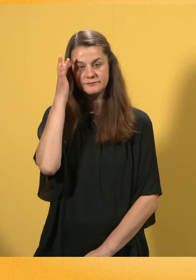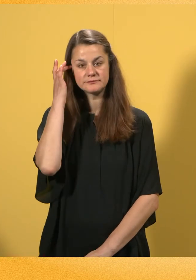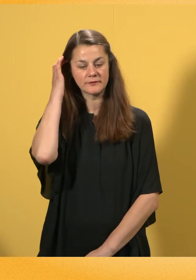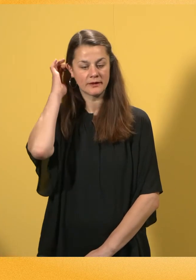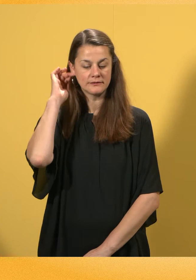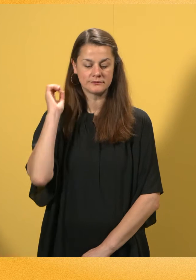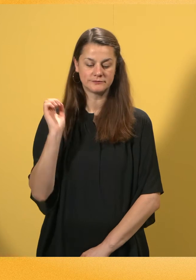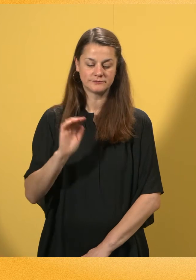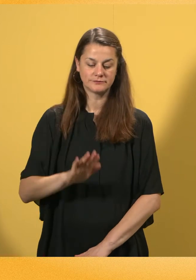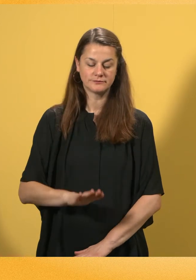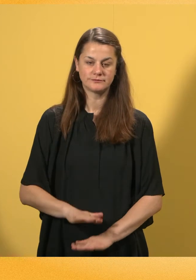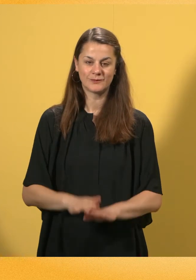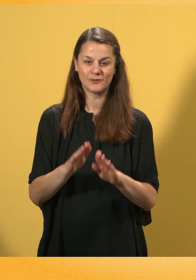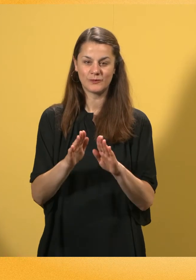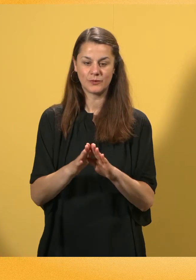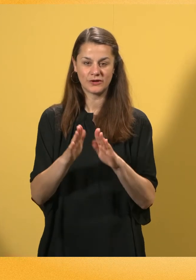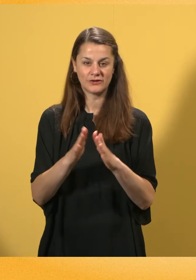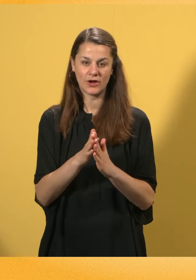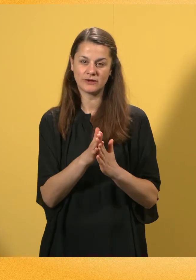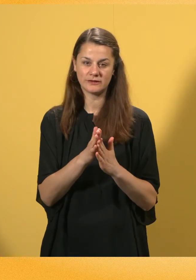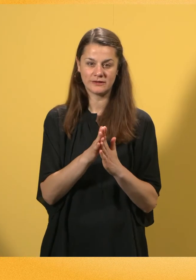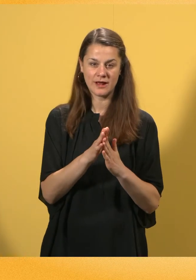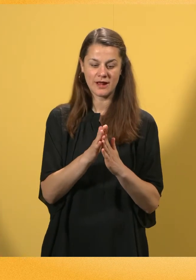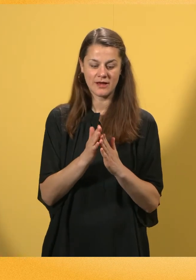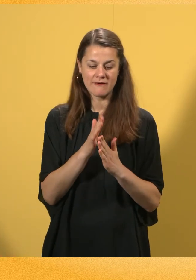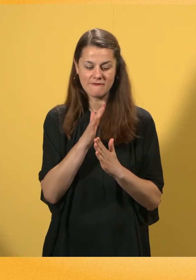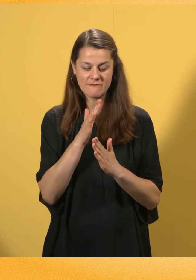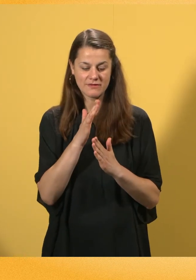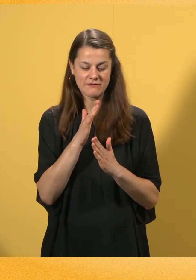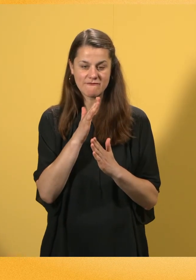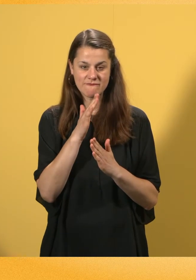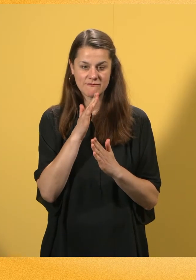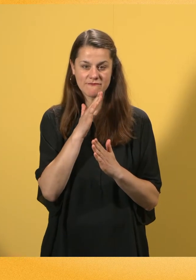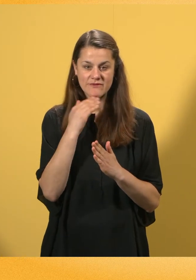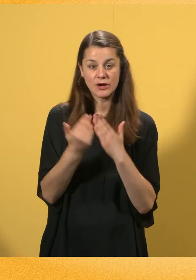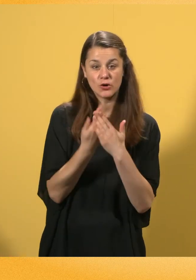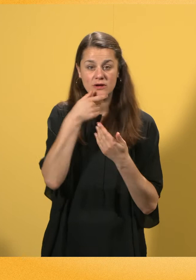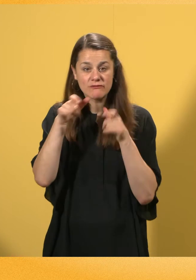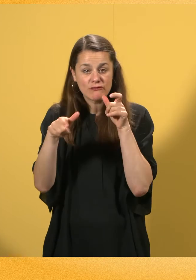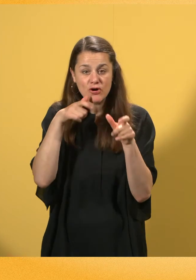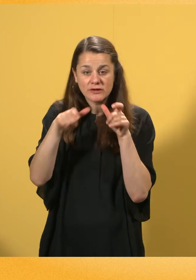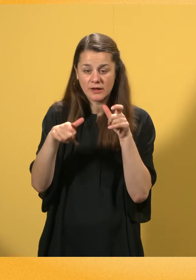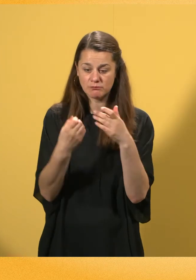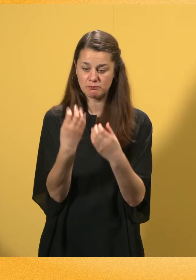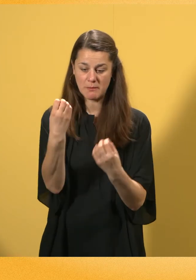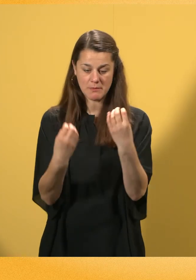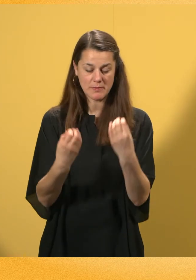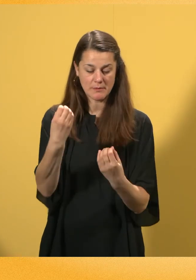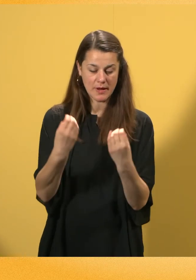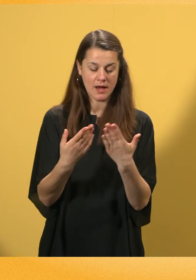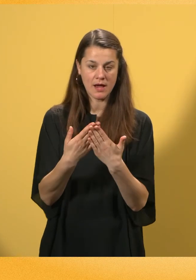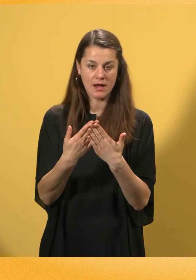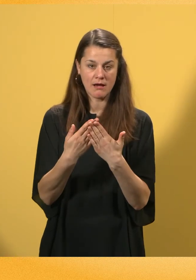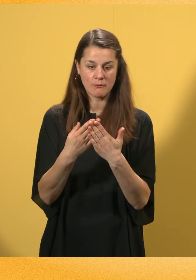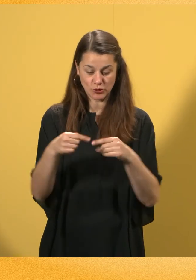was sichtbar wird. Es ist also lebendig. Viele tragen ein, was sie mitnehmen, was ihnen wichtig war. Und nicht nur hier, sondern auch von zu